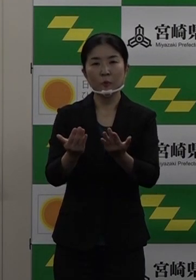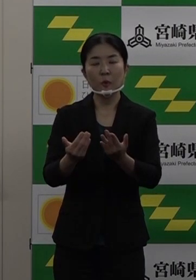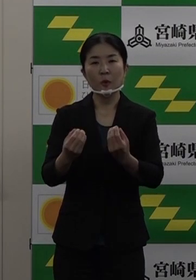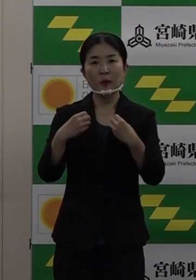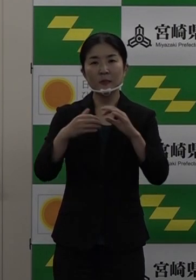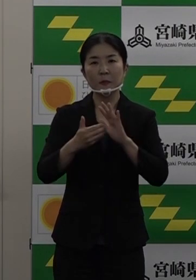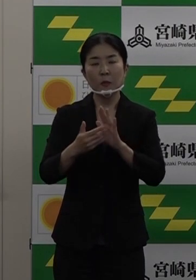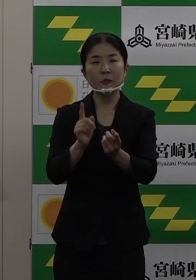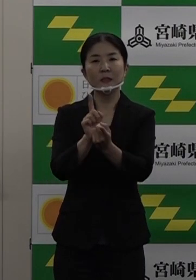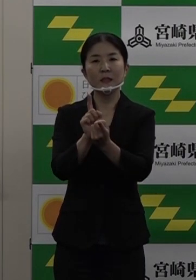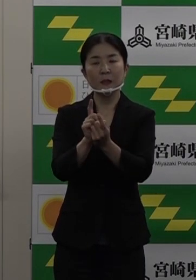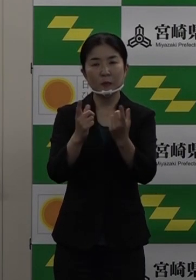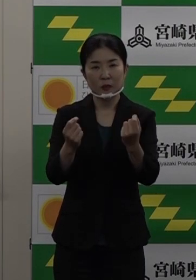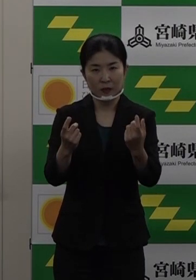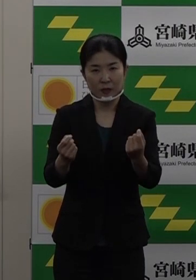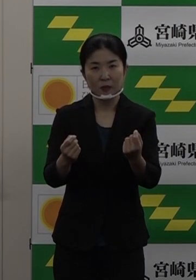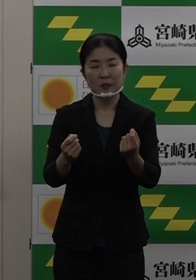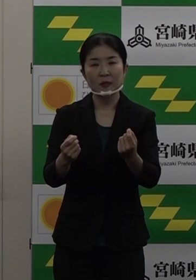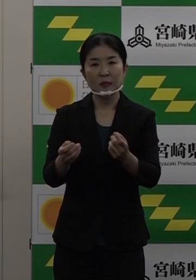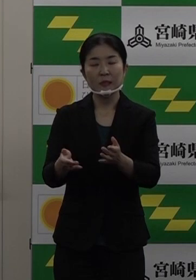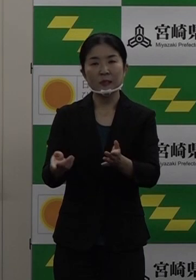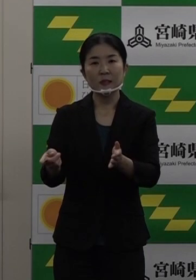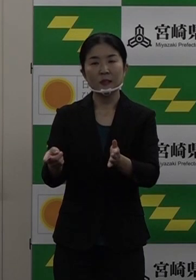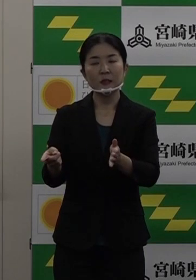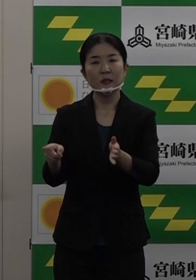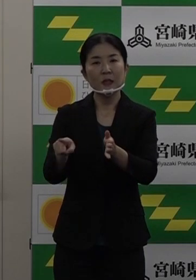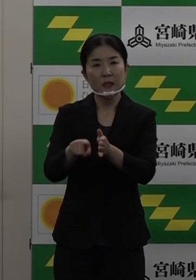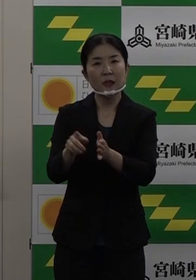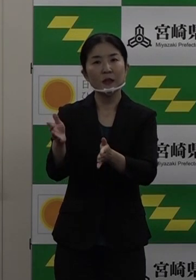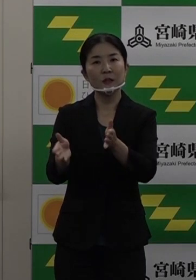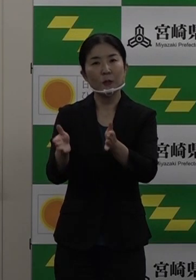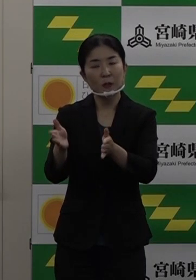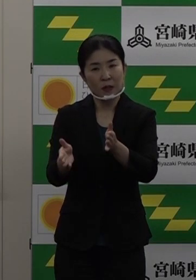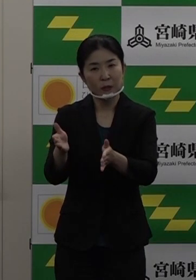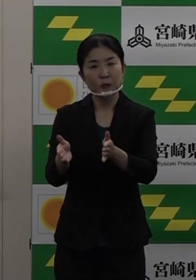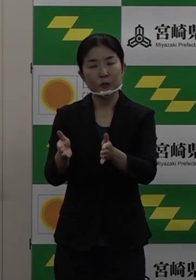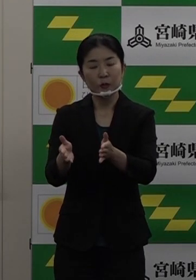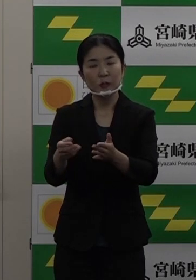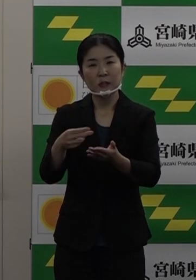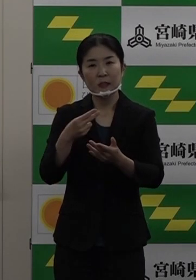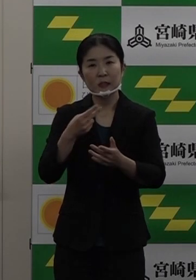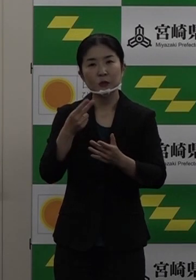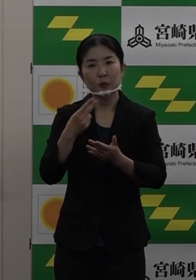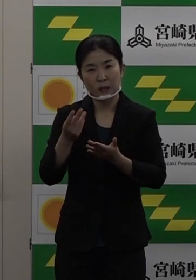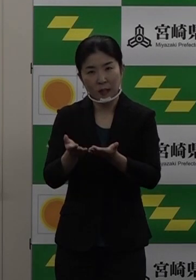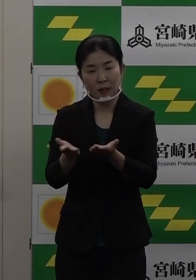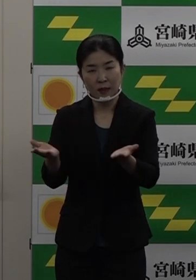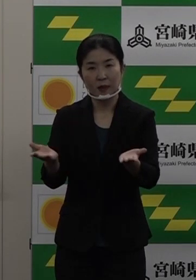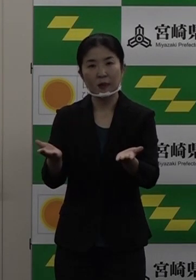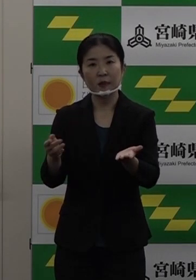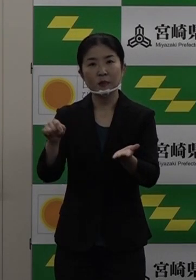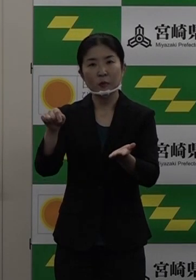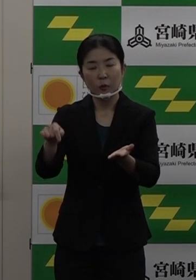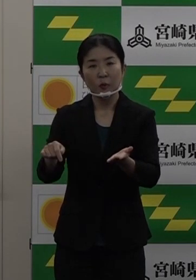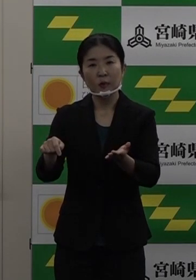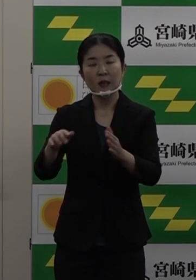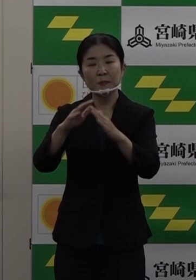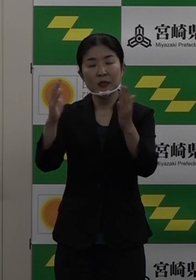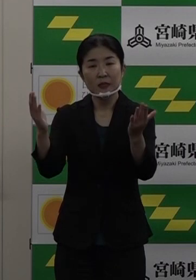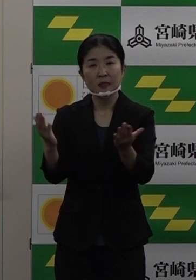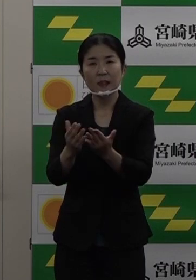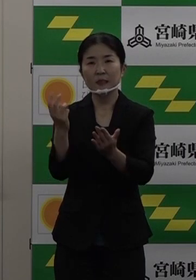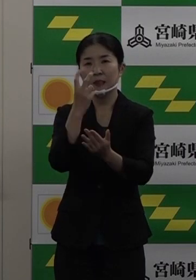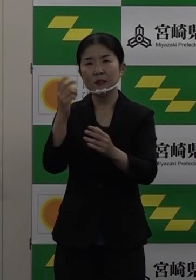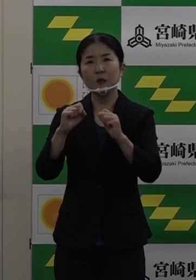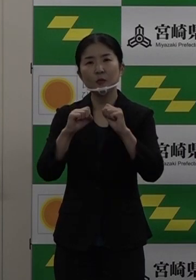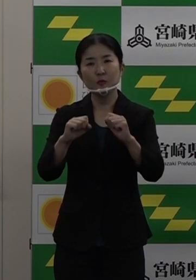し、接待を伴う飲食店、高齢者施設等クラスターの発生の時にですね、やはり一斉検査を行うことによって